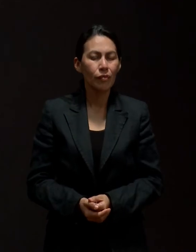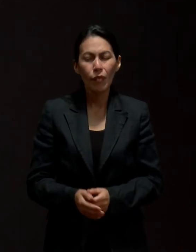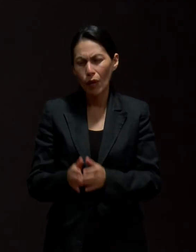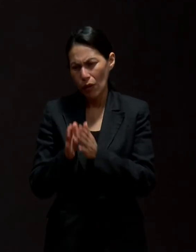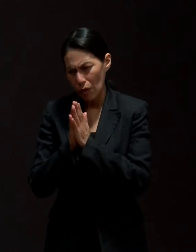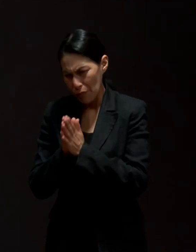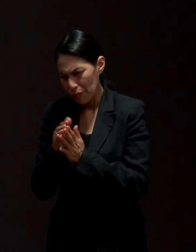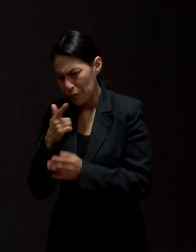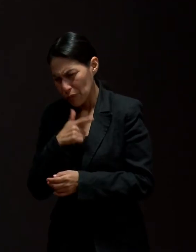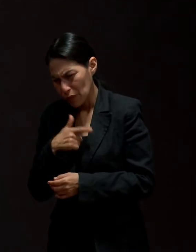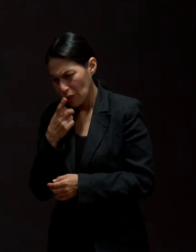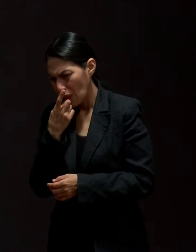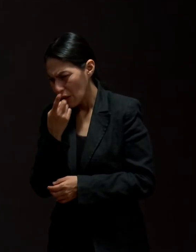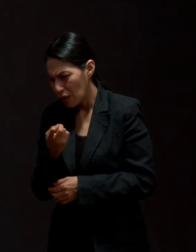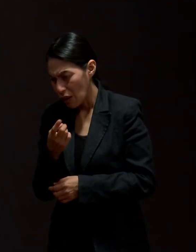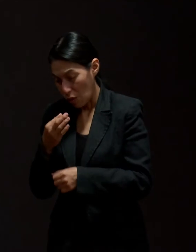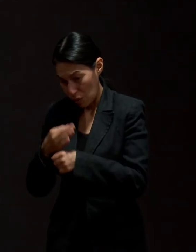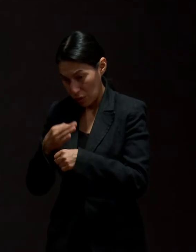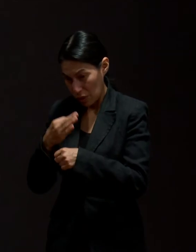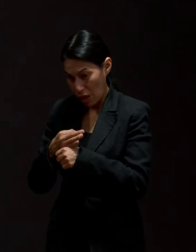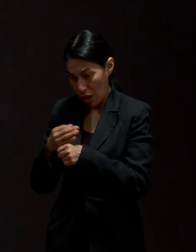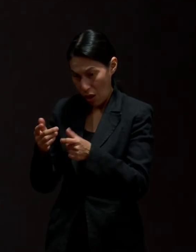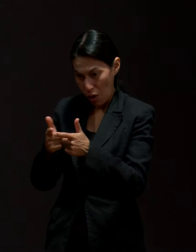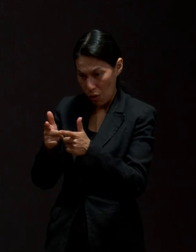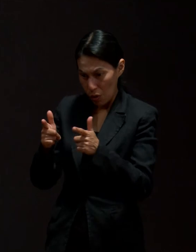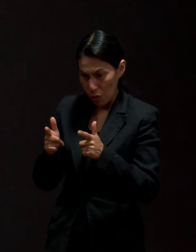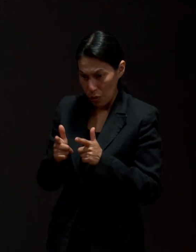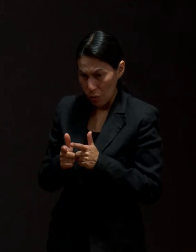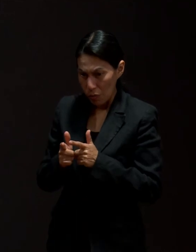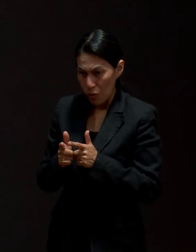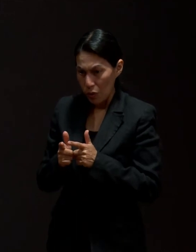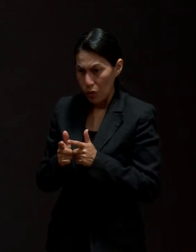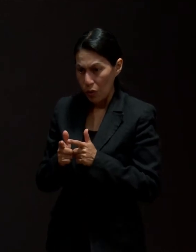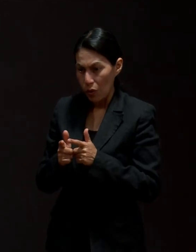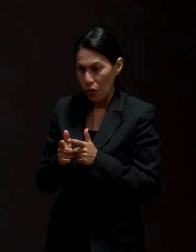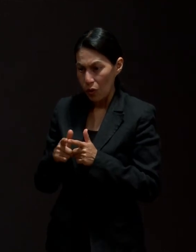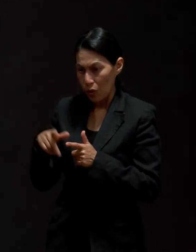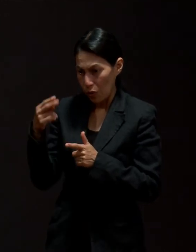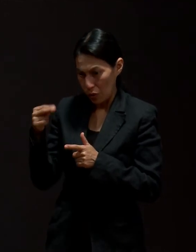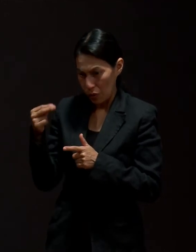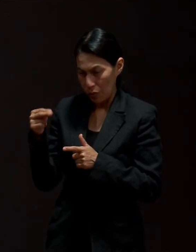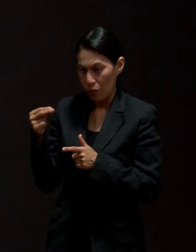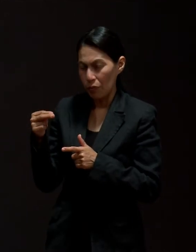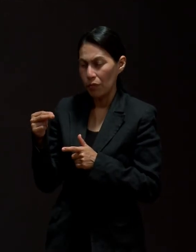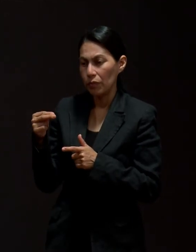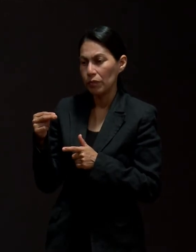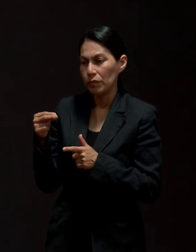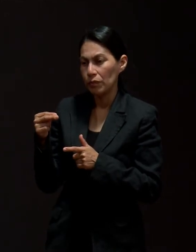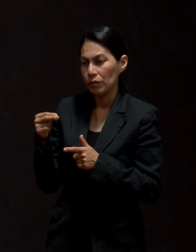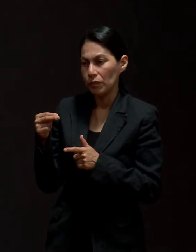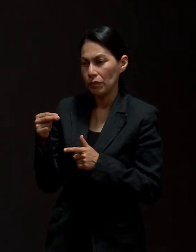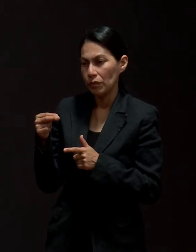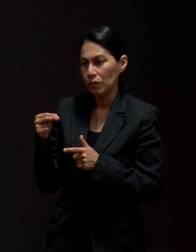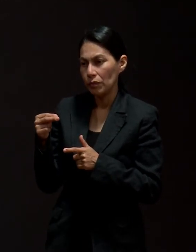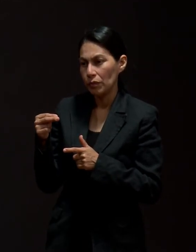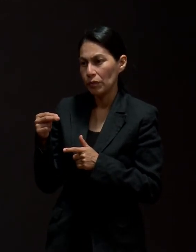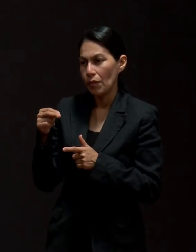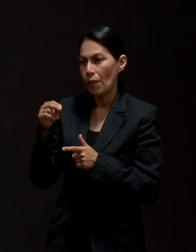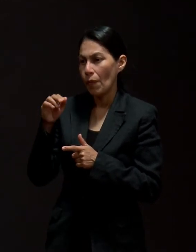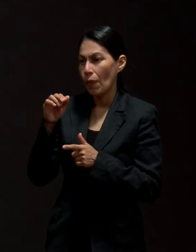Me gustaría mencionar que, actualmente, nuestro grupo, ahora conocido